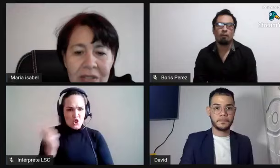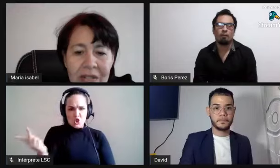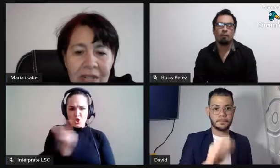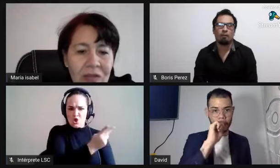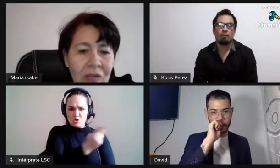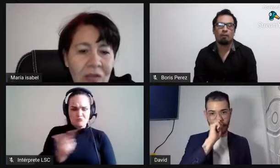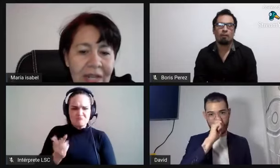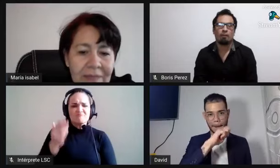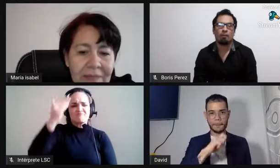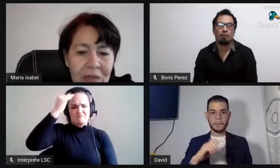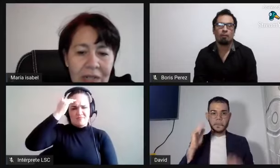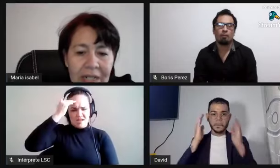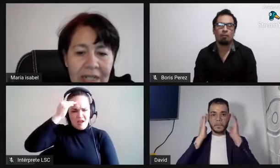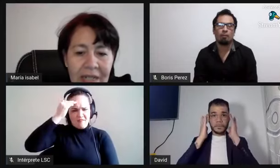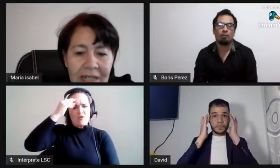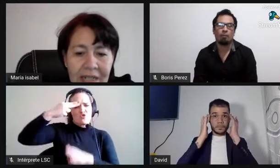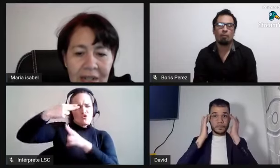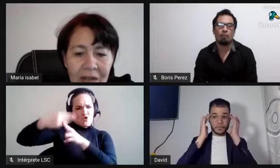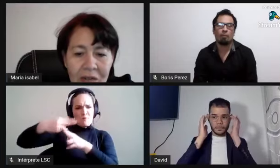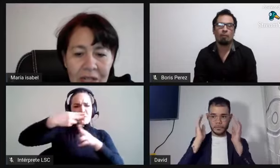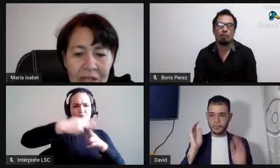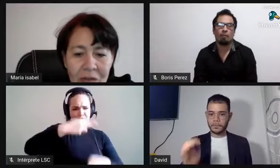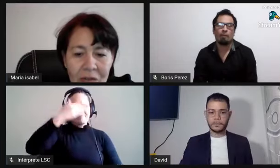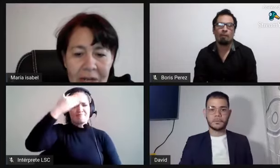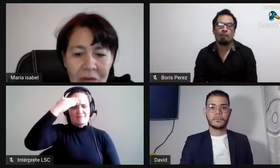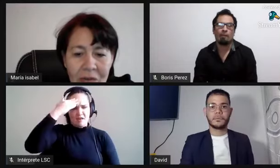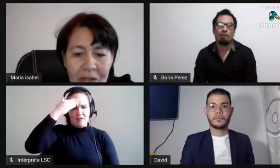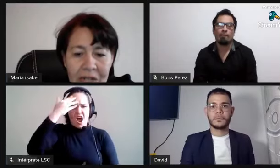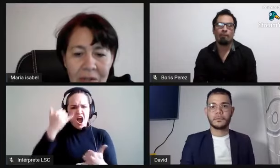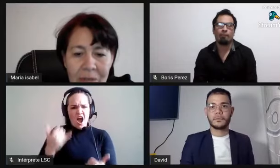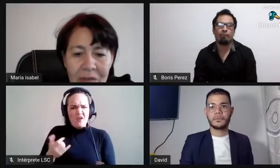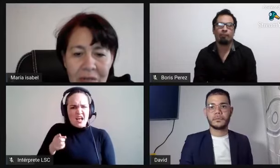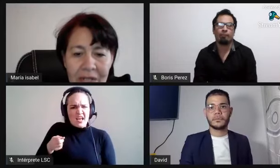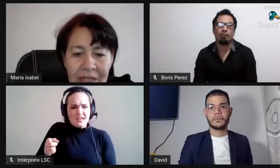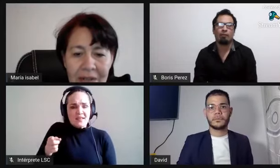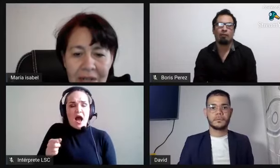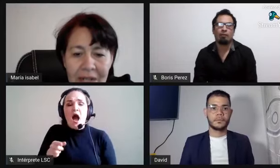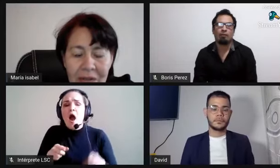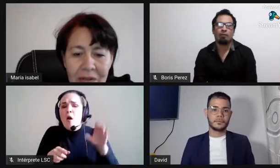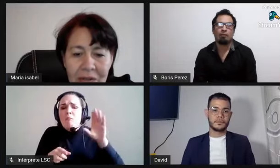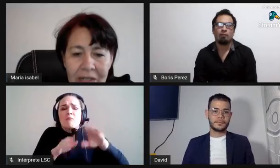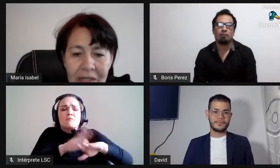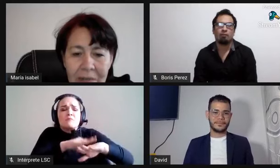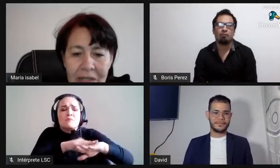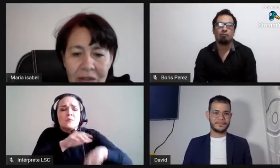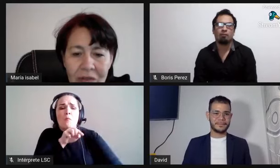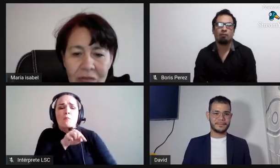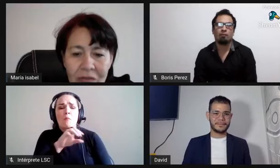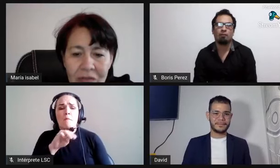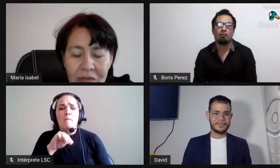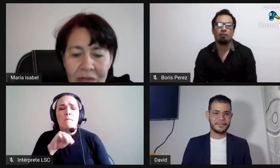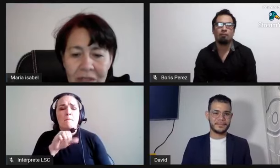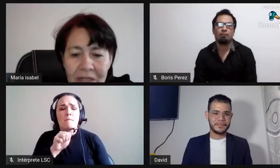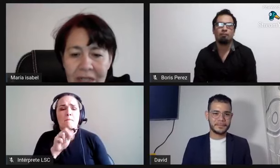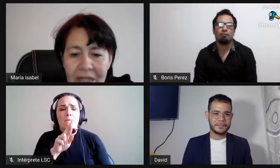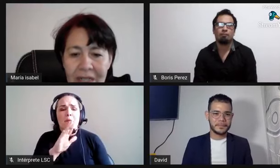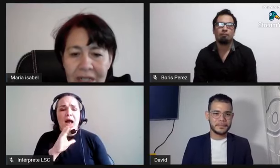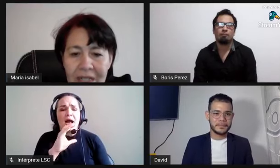pues en nuestra historia, ¿no? Aquí ya se conectó Marcolino, pero no ha activado el